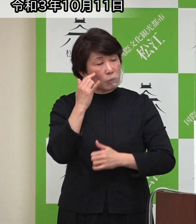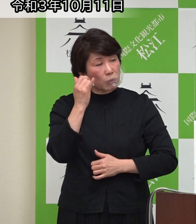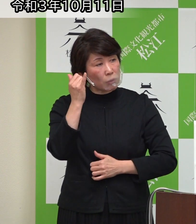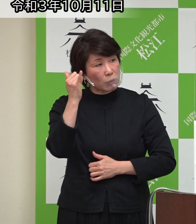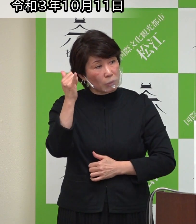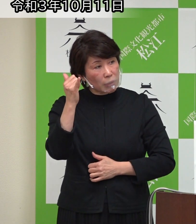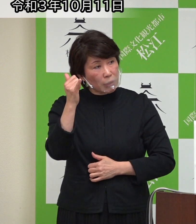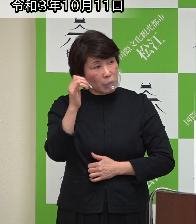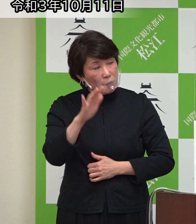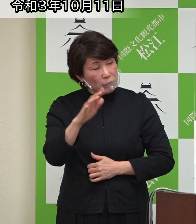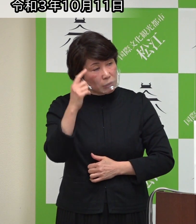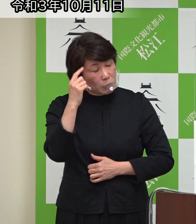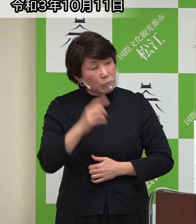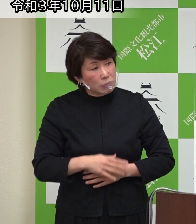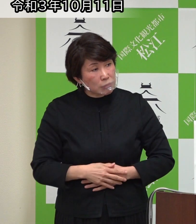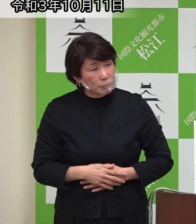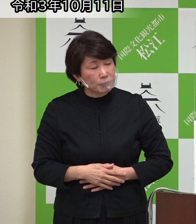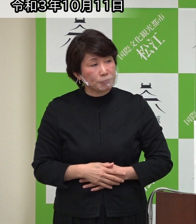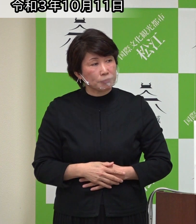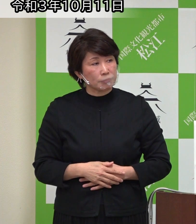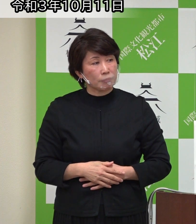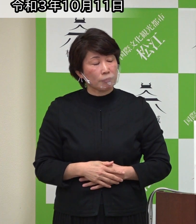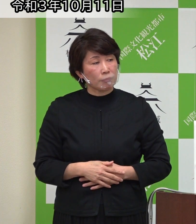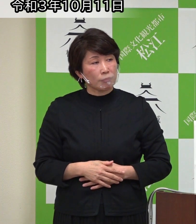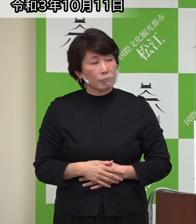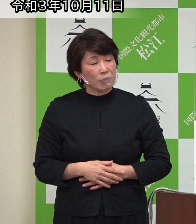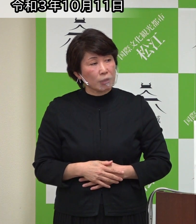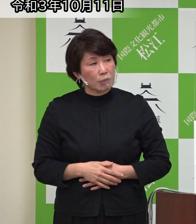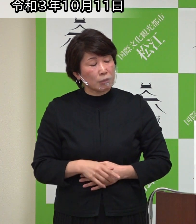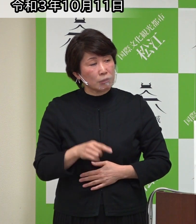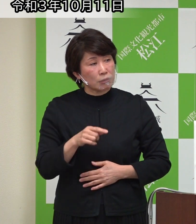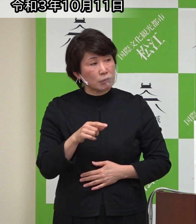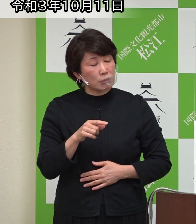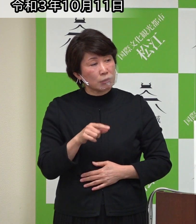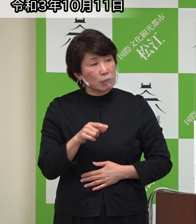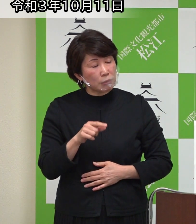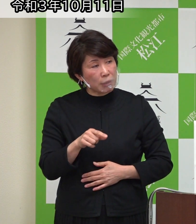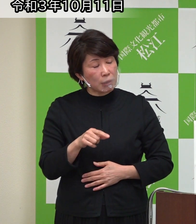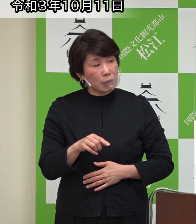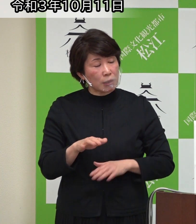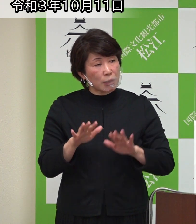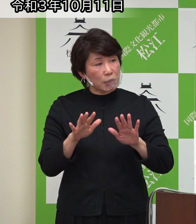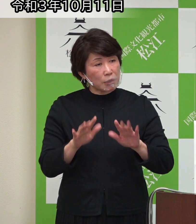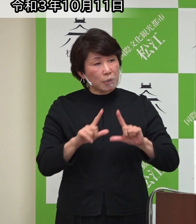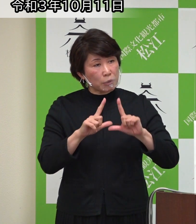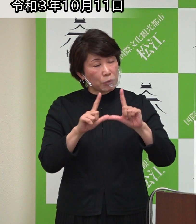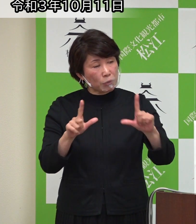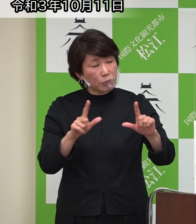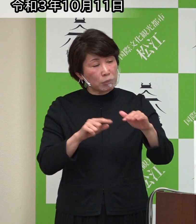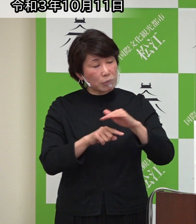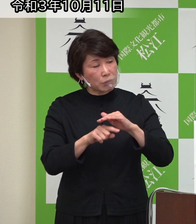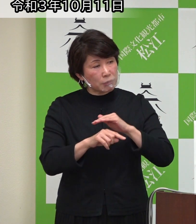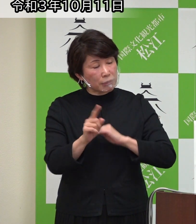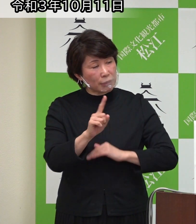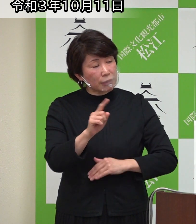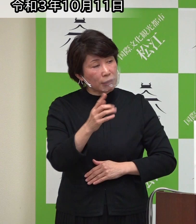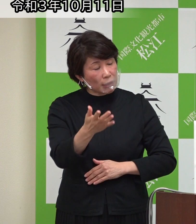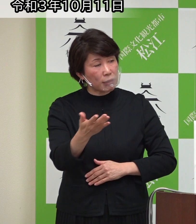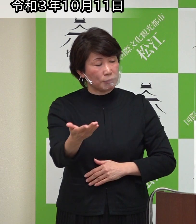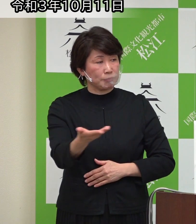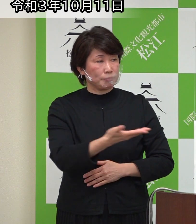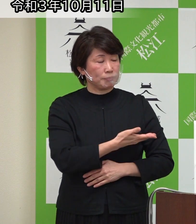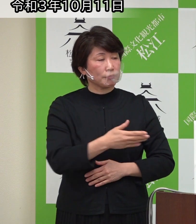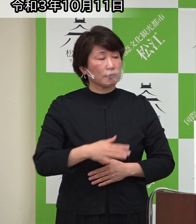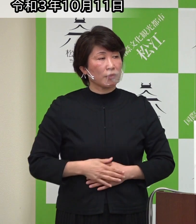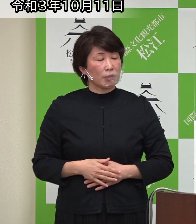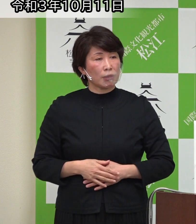拡充のタイミングがあの、ま、今はい、になったのはそのどういう経緯があったんでしょう。 ですね、あの検討自体はしておりまして